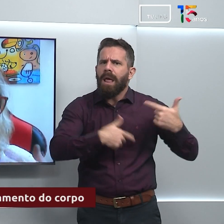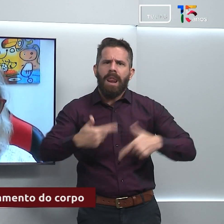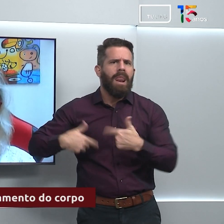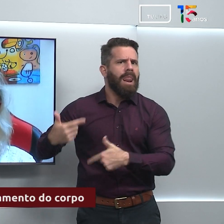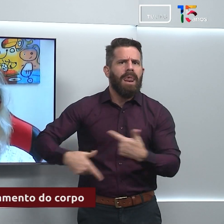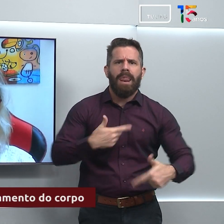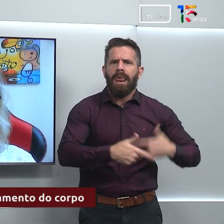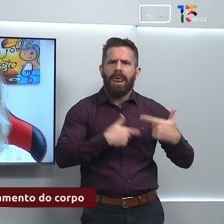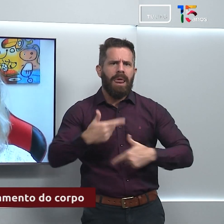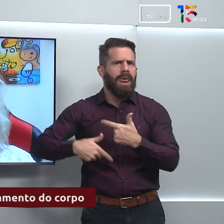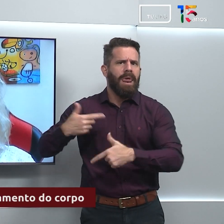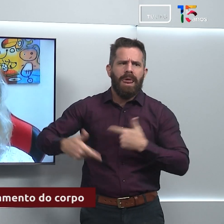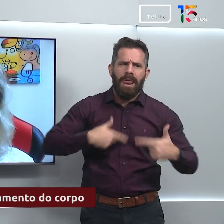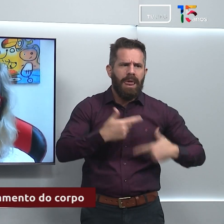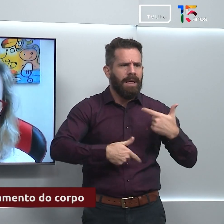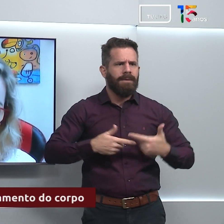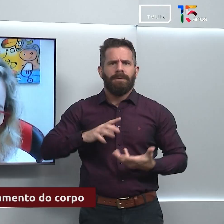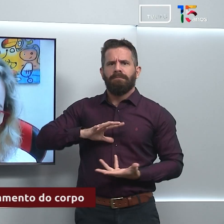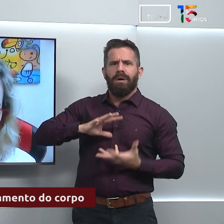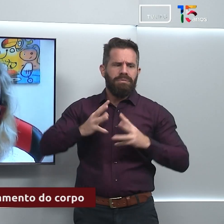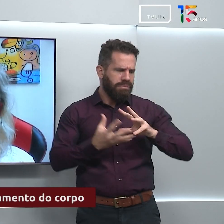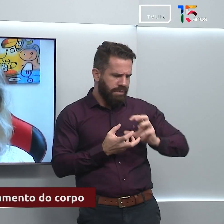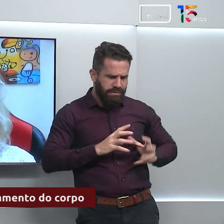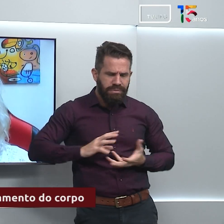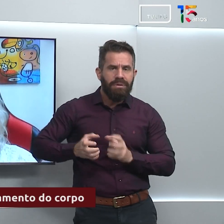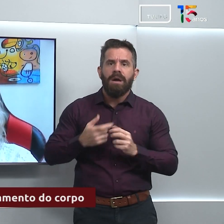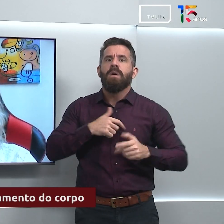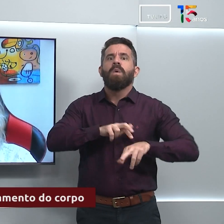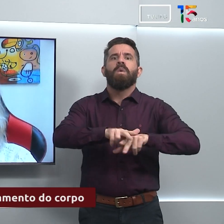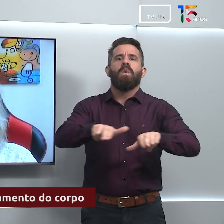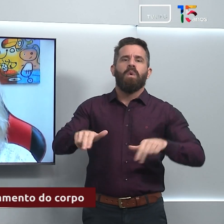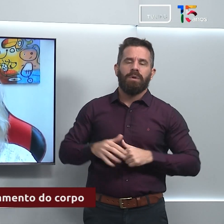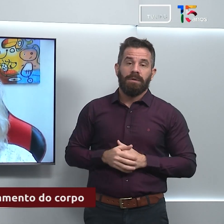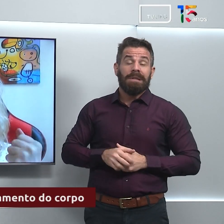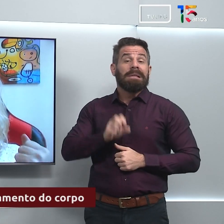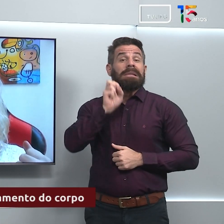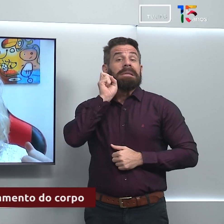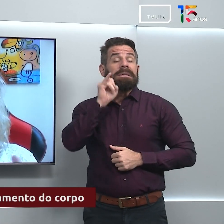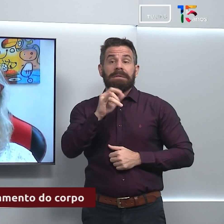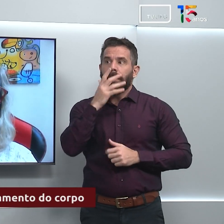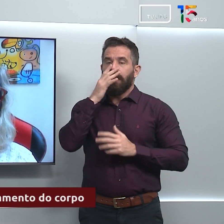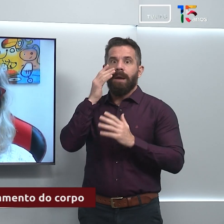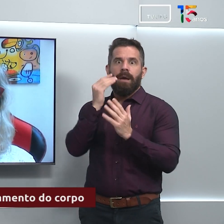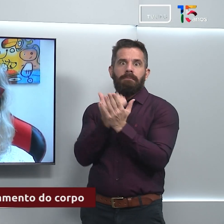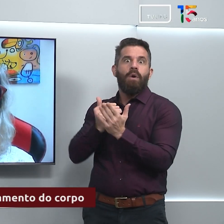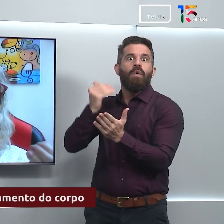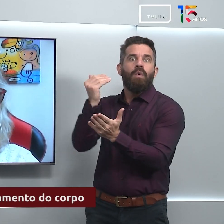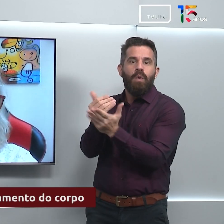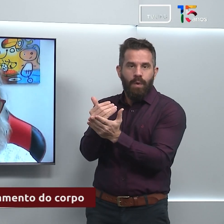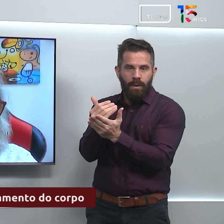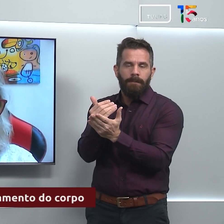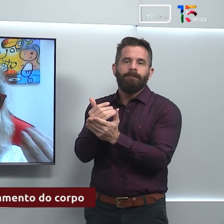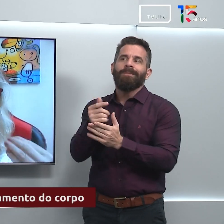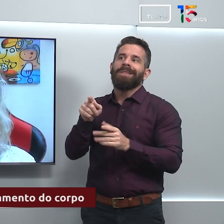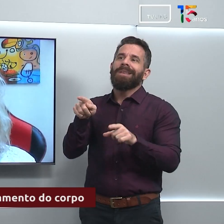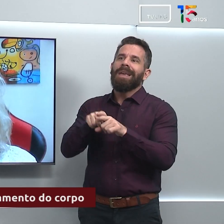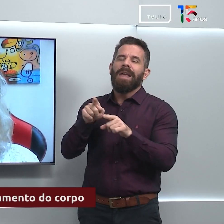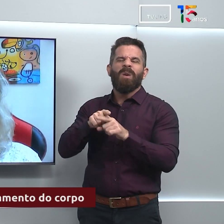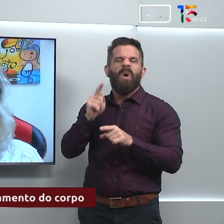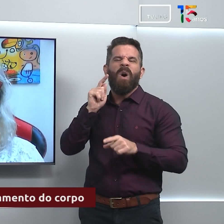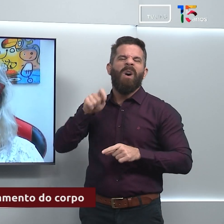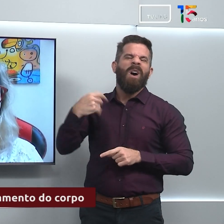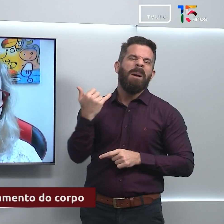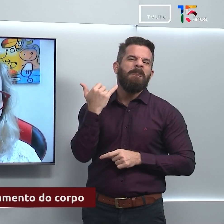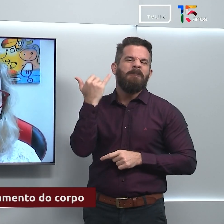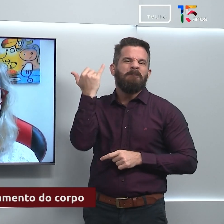Metabolismo, anda para frente. Quem tem hipotireoidismo ou tireoide preguiçosa, você vai, se não tratar, vai ficar com